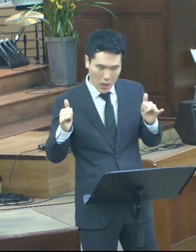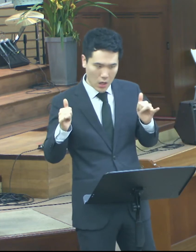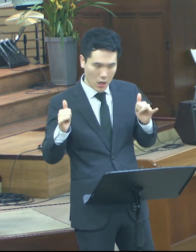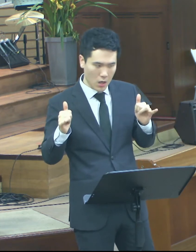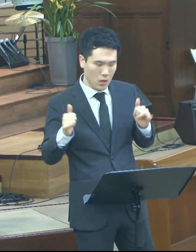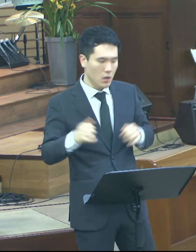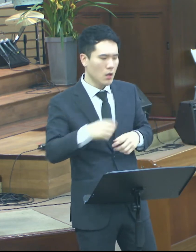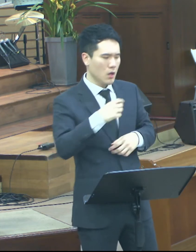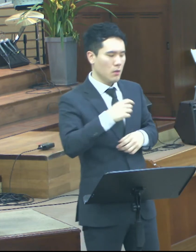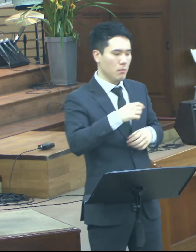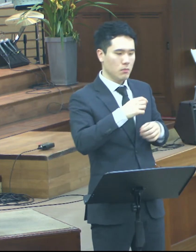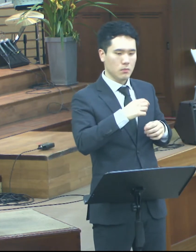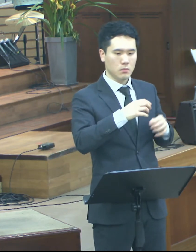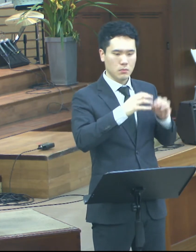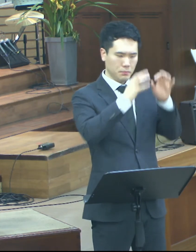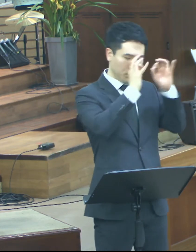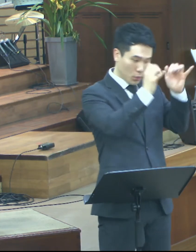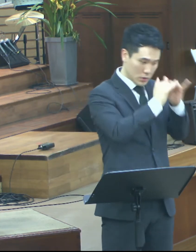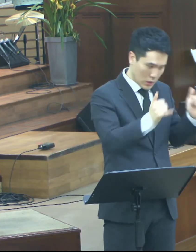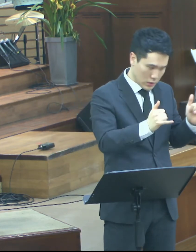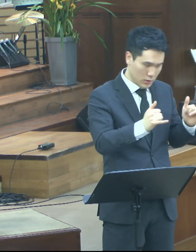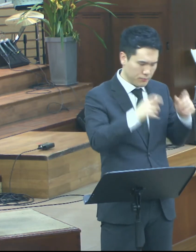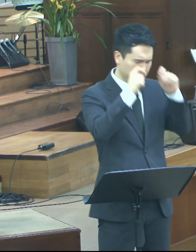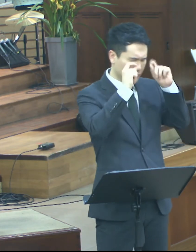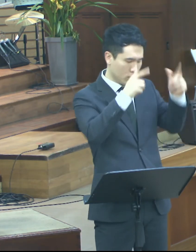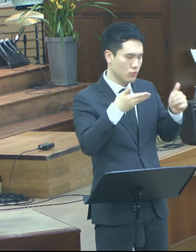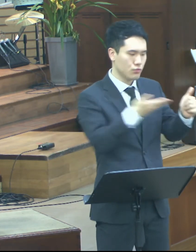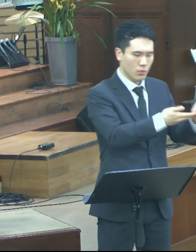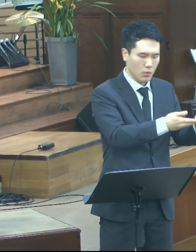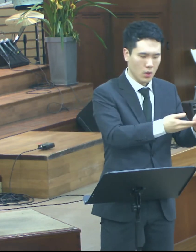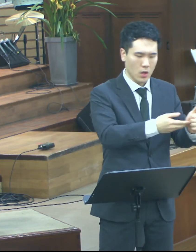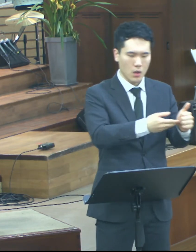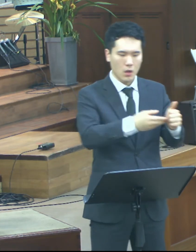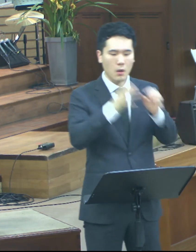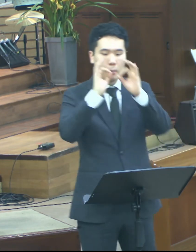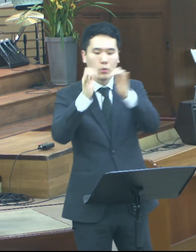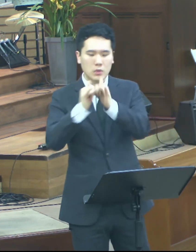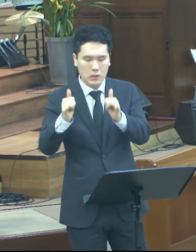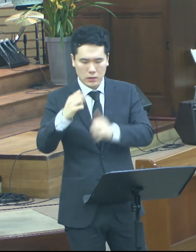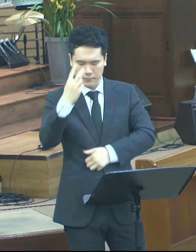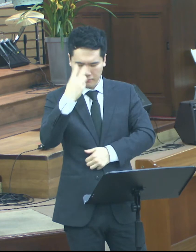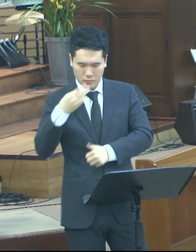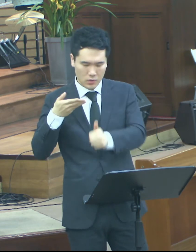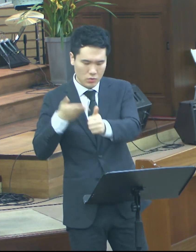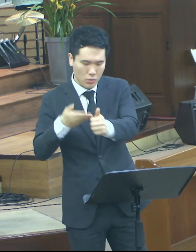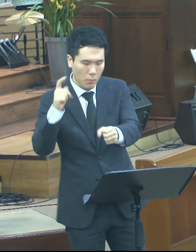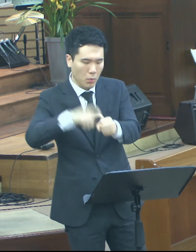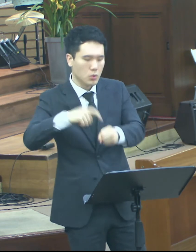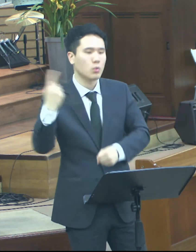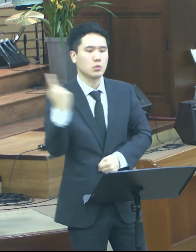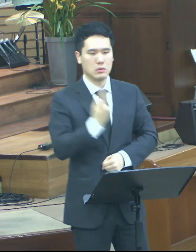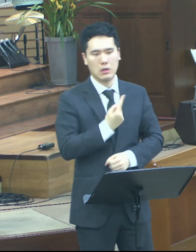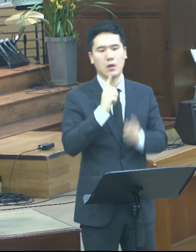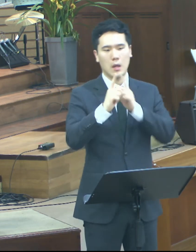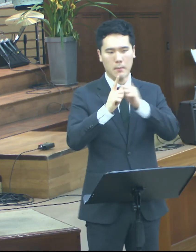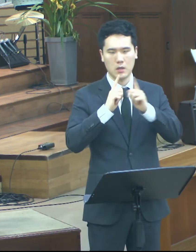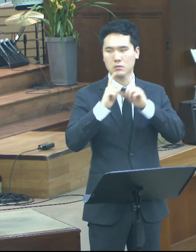한다. 보지 못하는 자들은 보게 하고 보는 자들은 맹인이 되게 하려고 오셨다. 그렇게 말씀을 하셨어요.